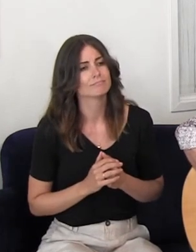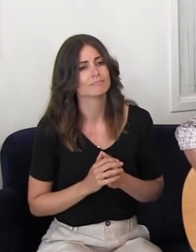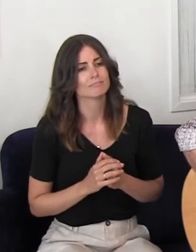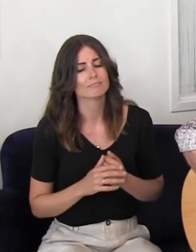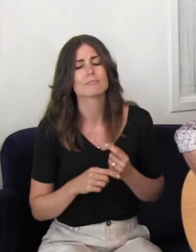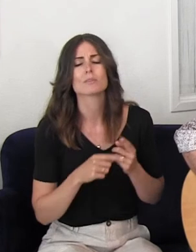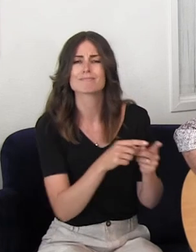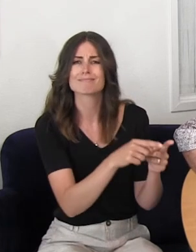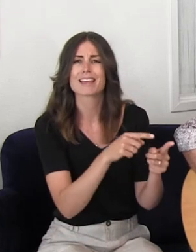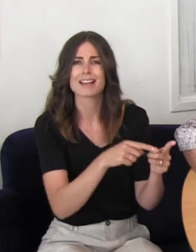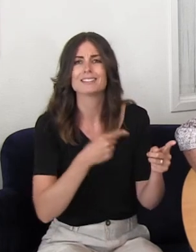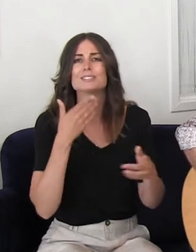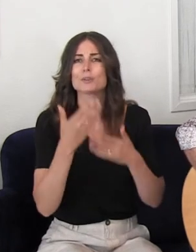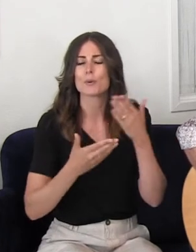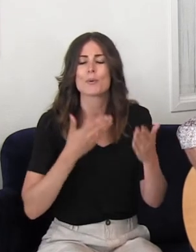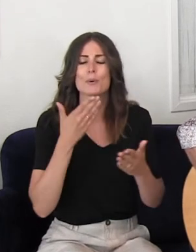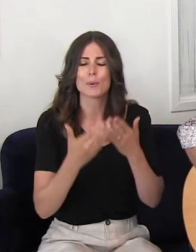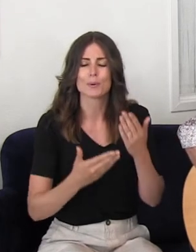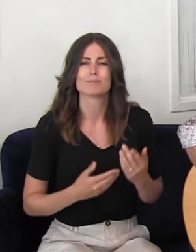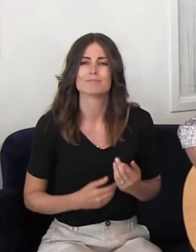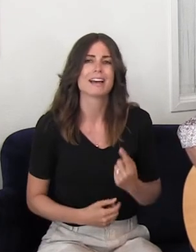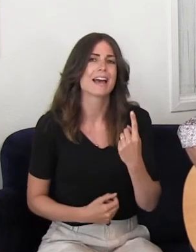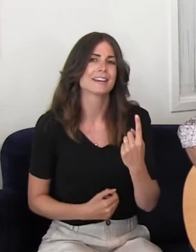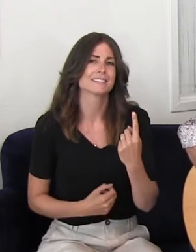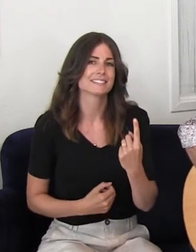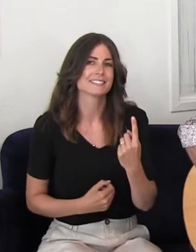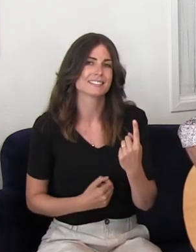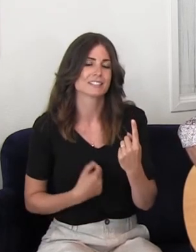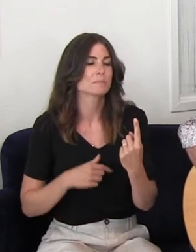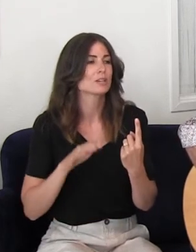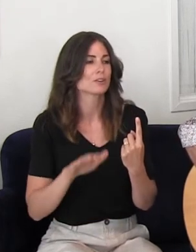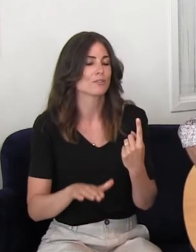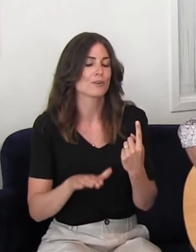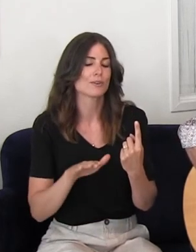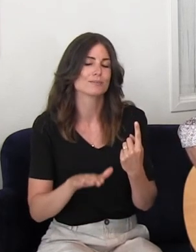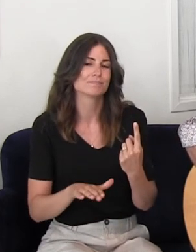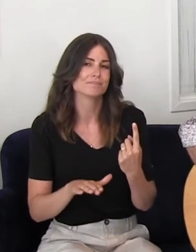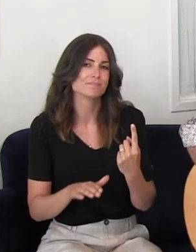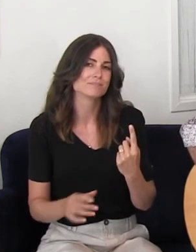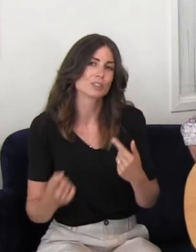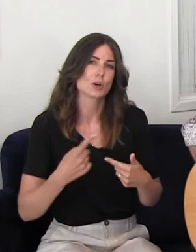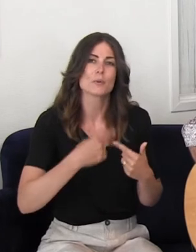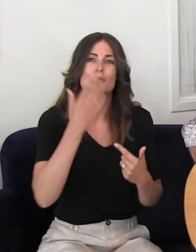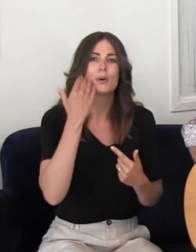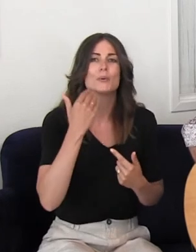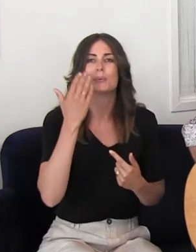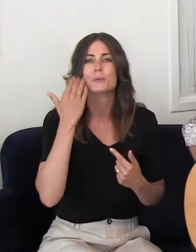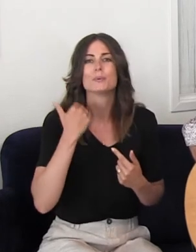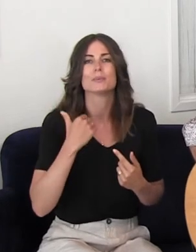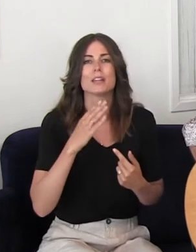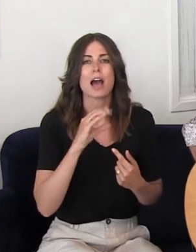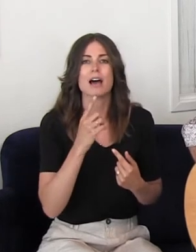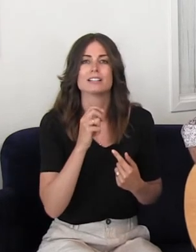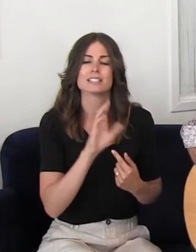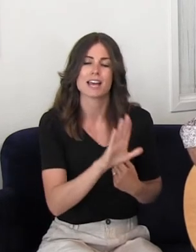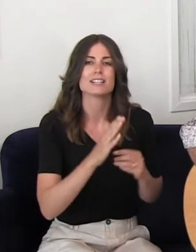Och min eviga vaggsång är allt som finns av det gamla